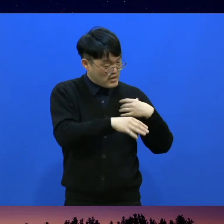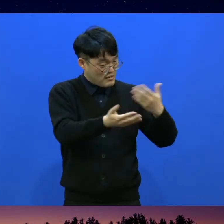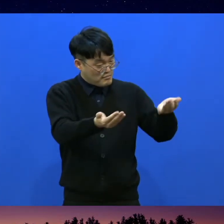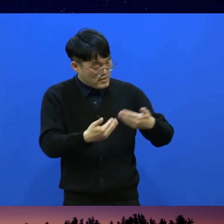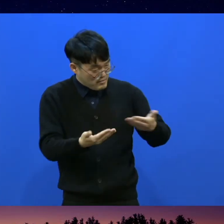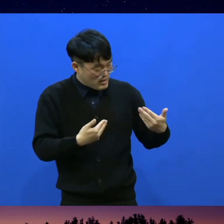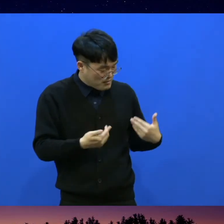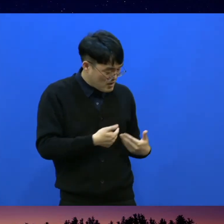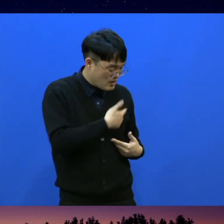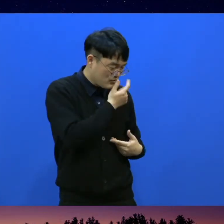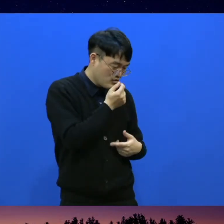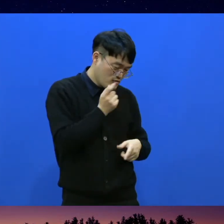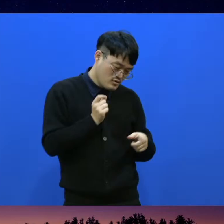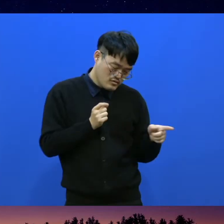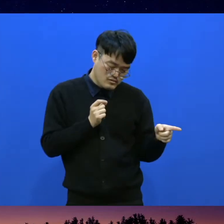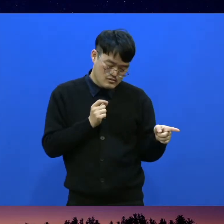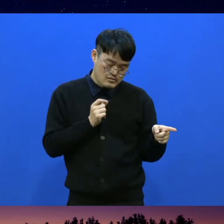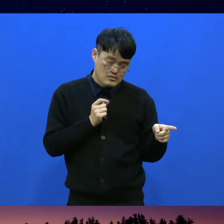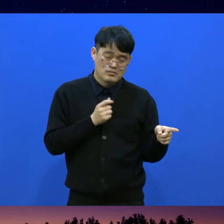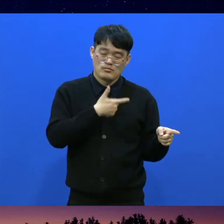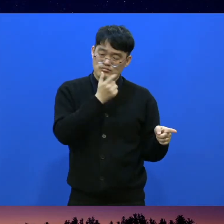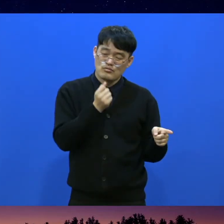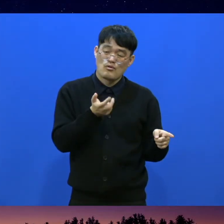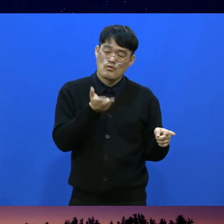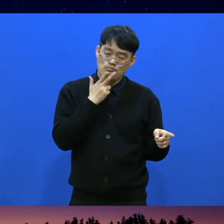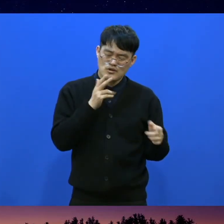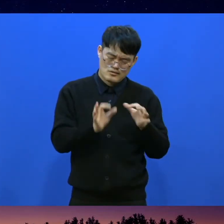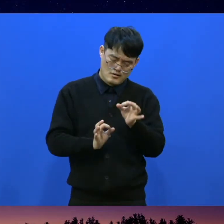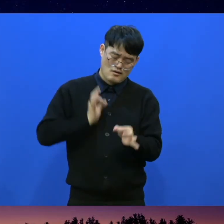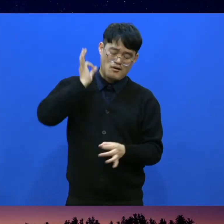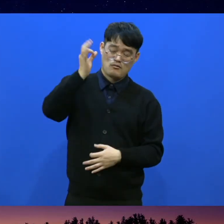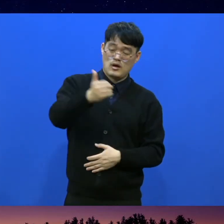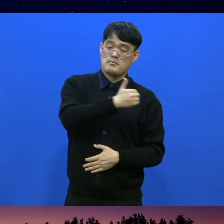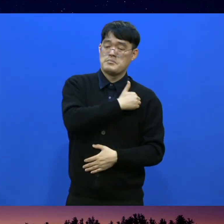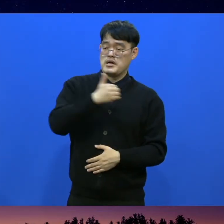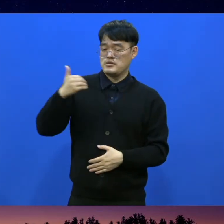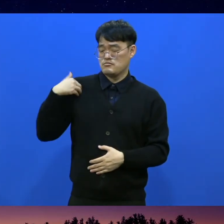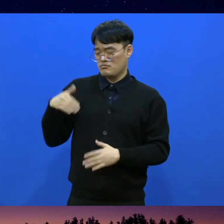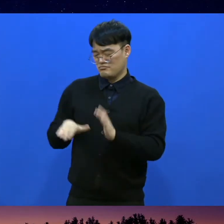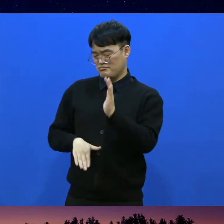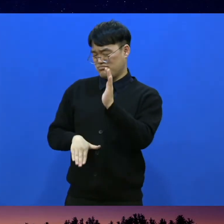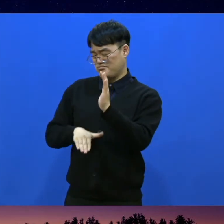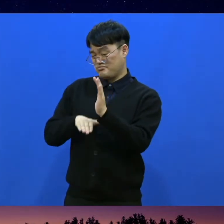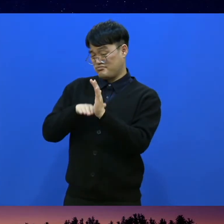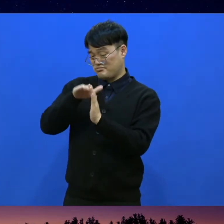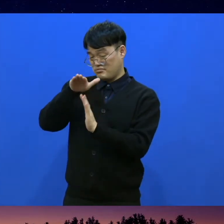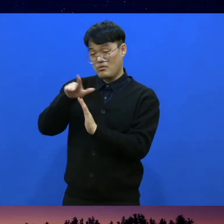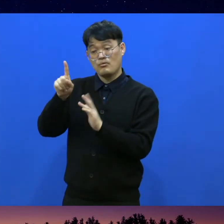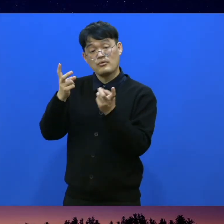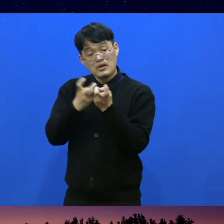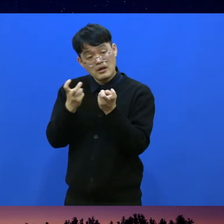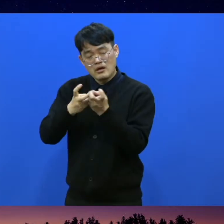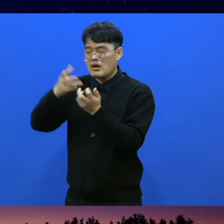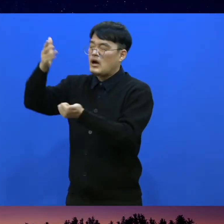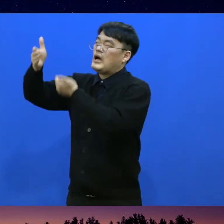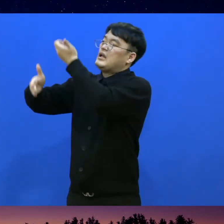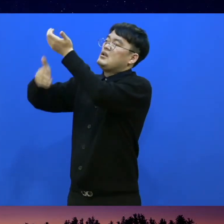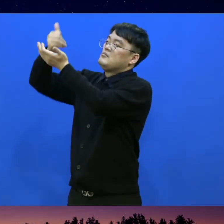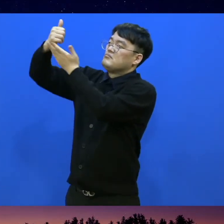그러므로 우리가 그 구하고 찾고 두드리는 그 끝에 누구를 만나야 되는가? 하나님을